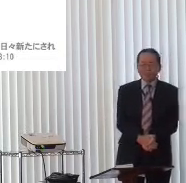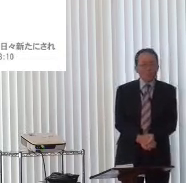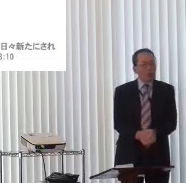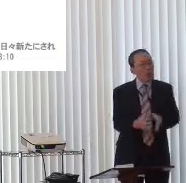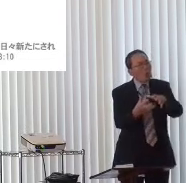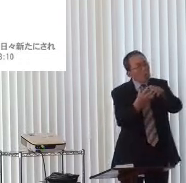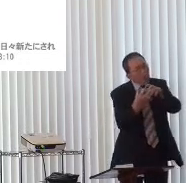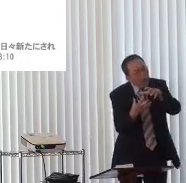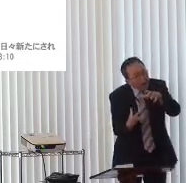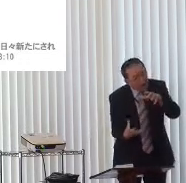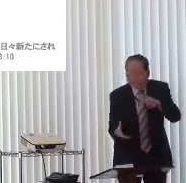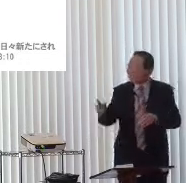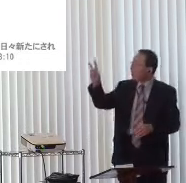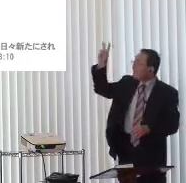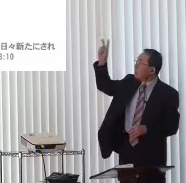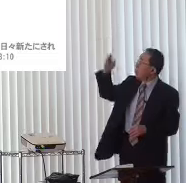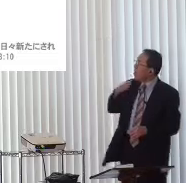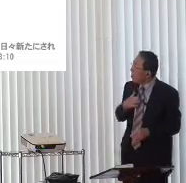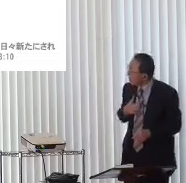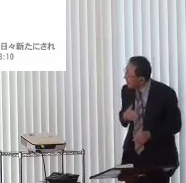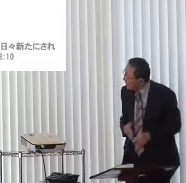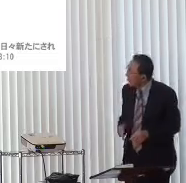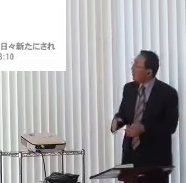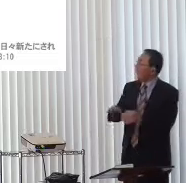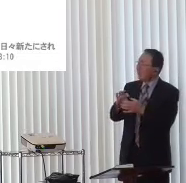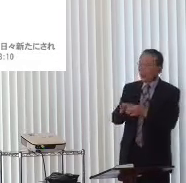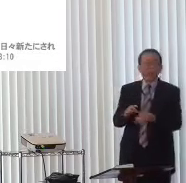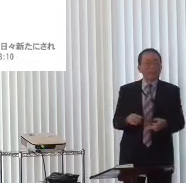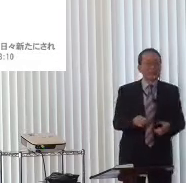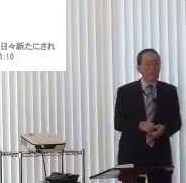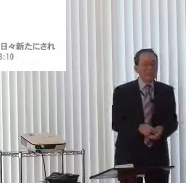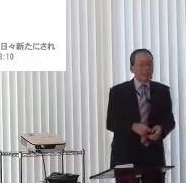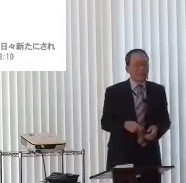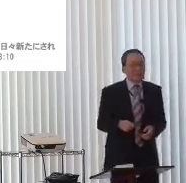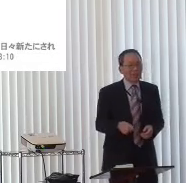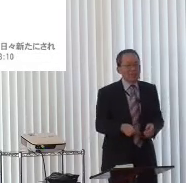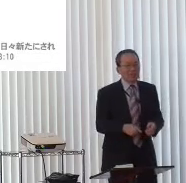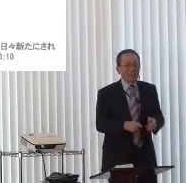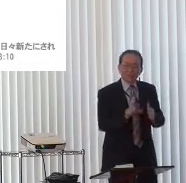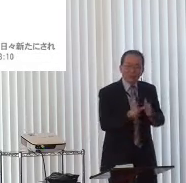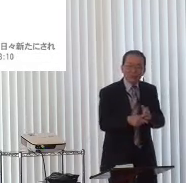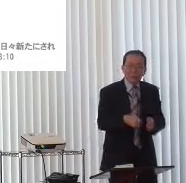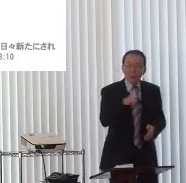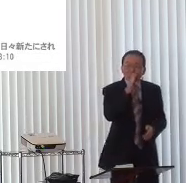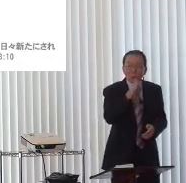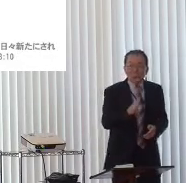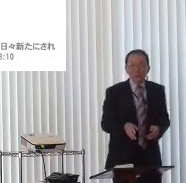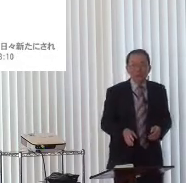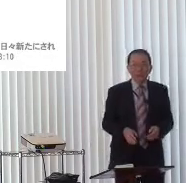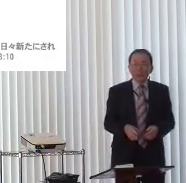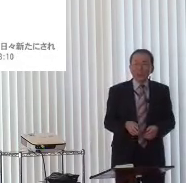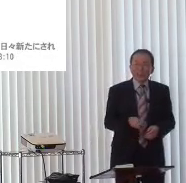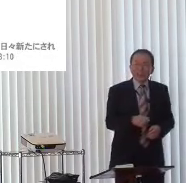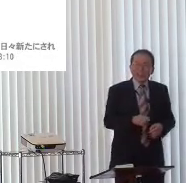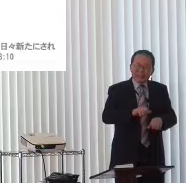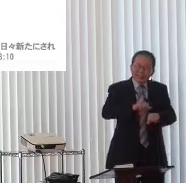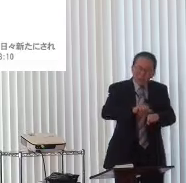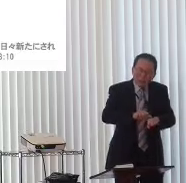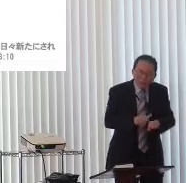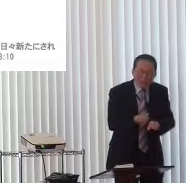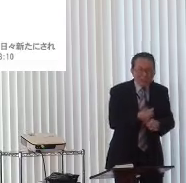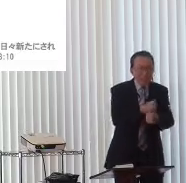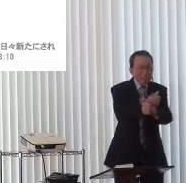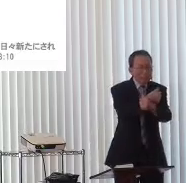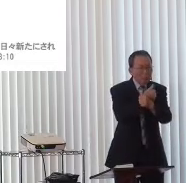深く神を知るために、時には神はまさに火のような試練を与えられるかもしれ